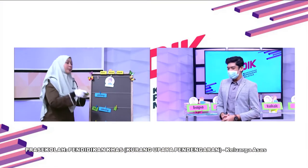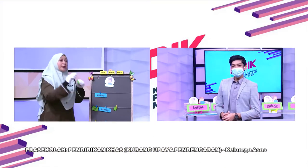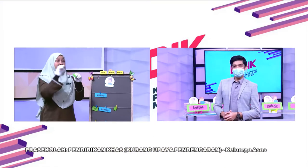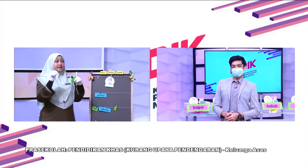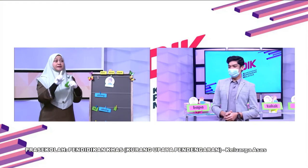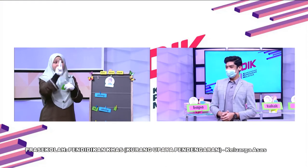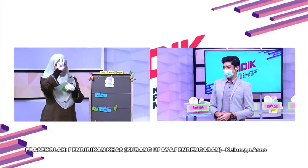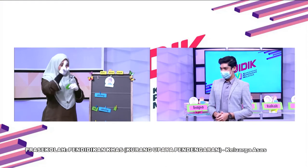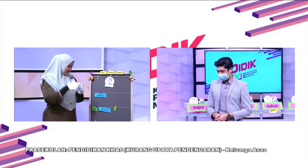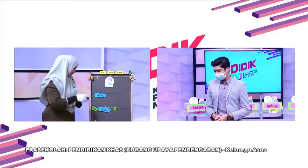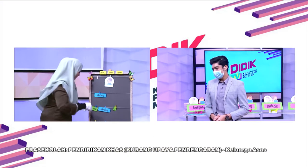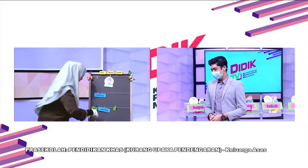kedua ayat kedua